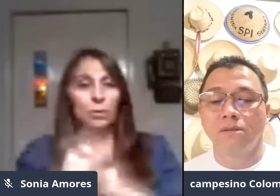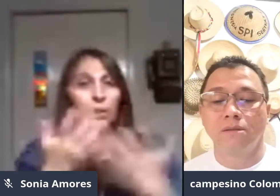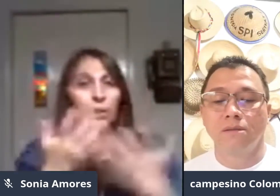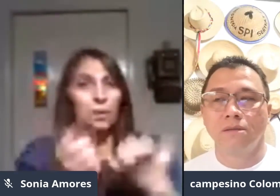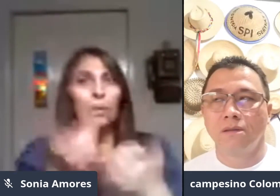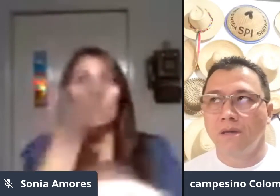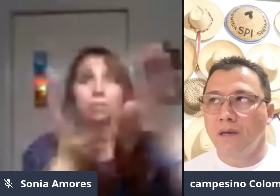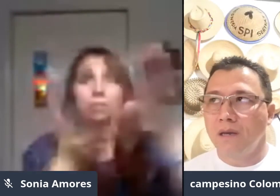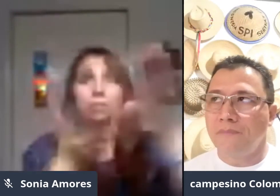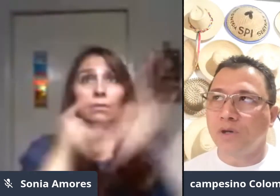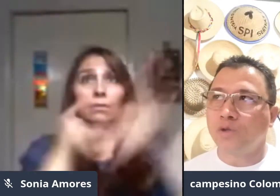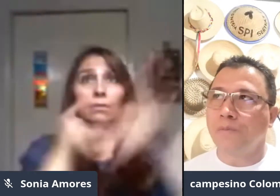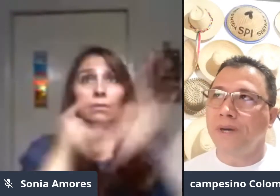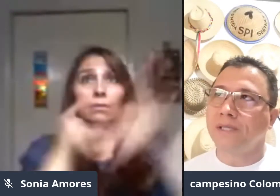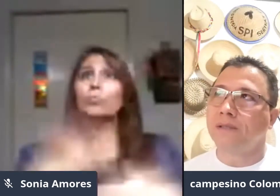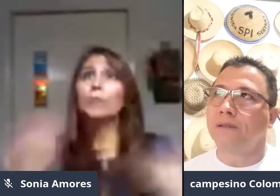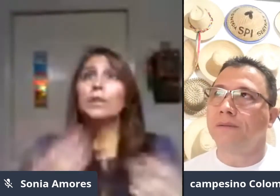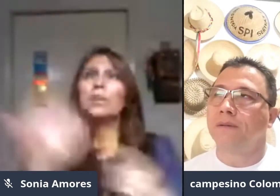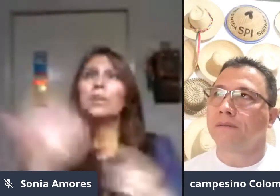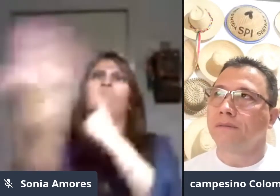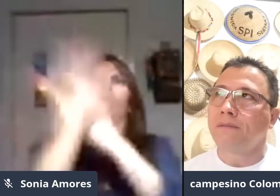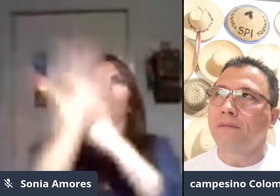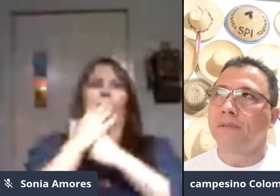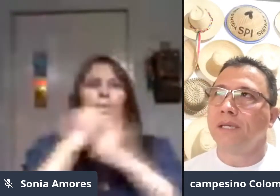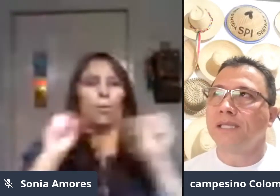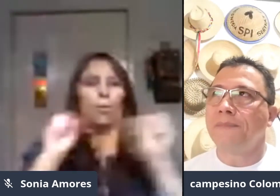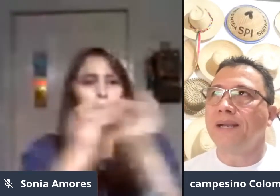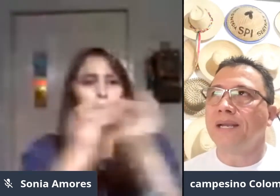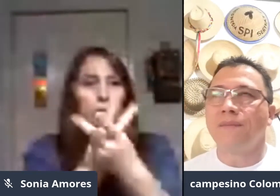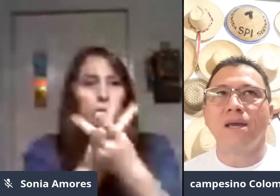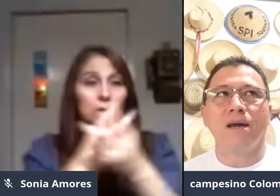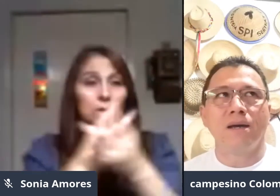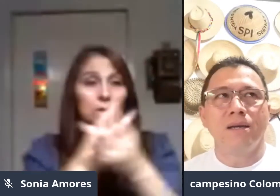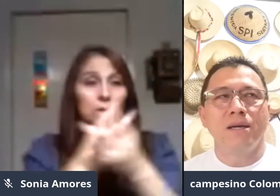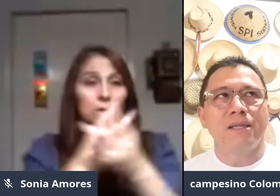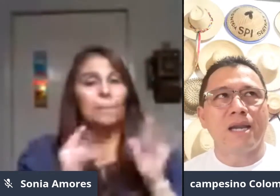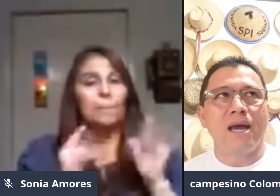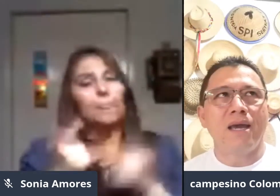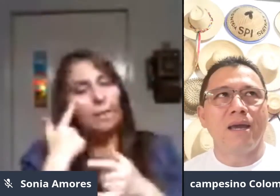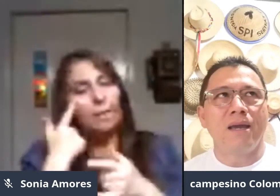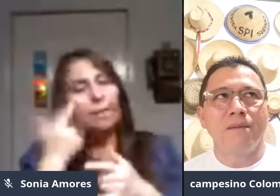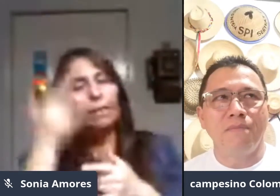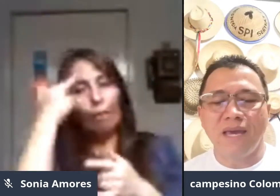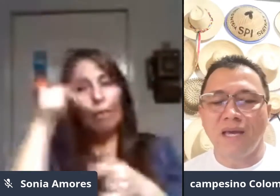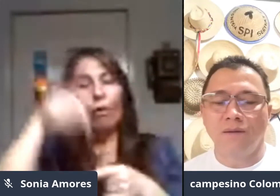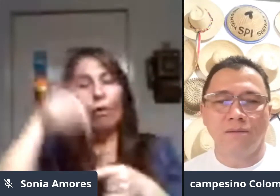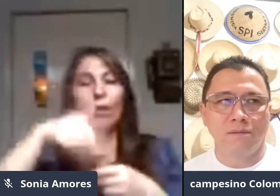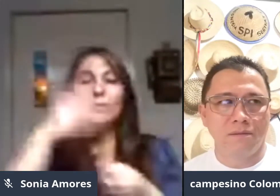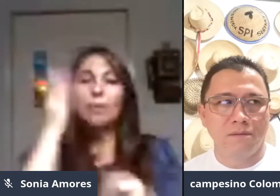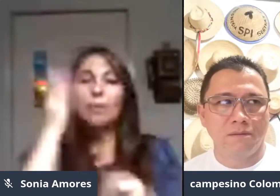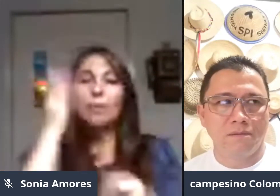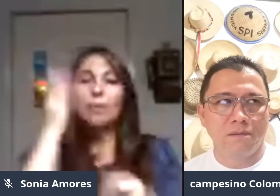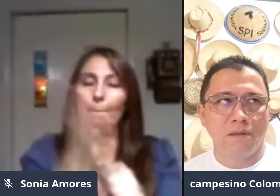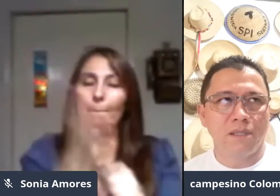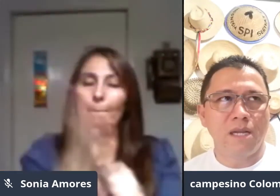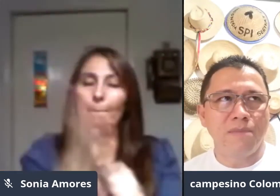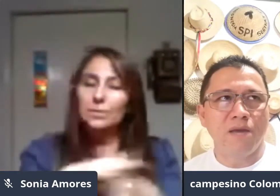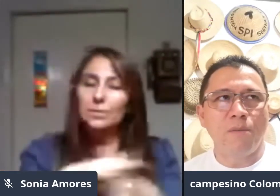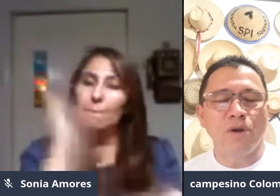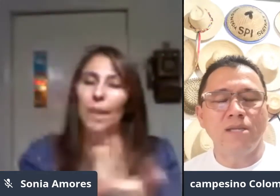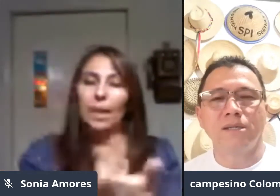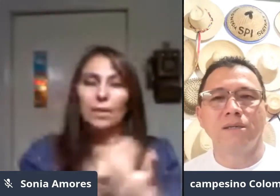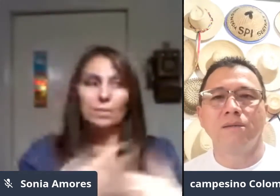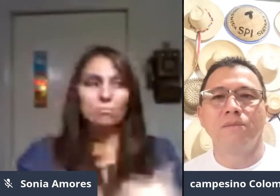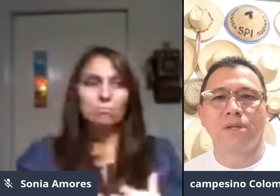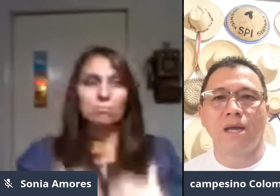derechos. Y por supuesto, esta pandemia trae miedo, y es el